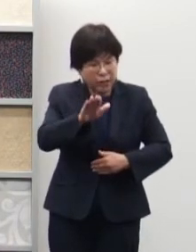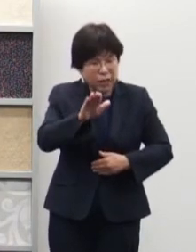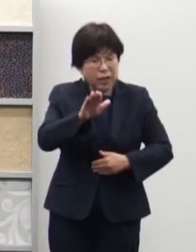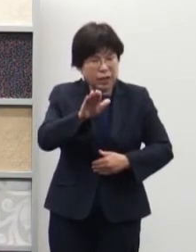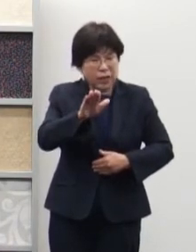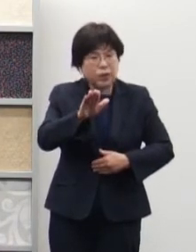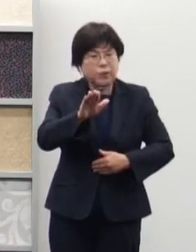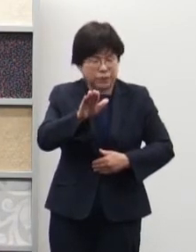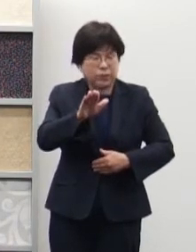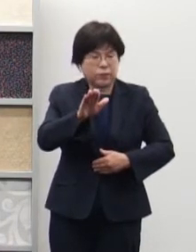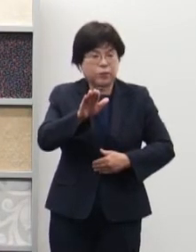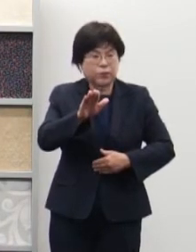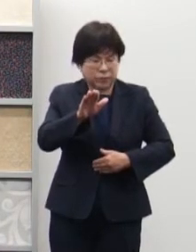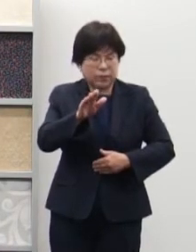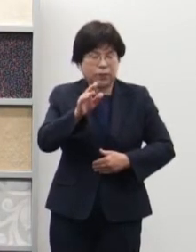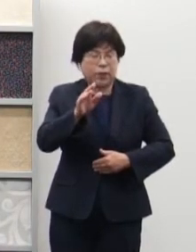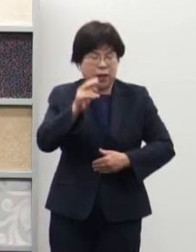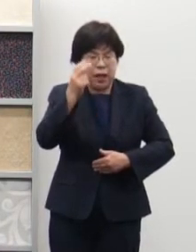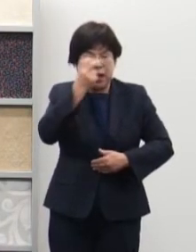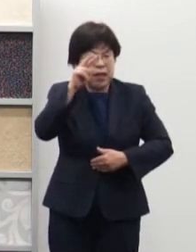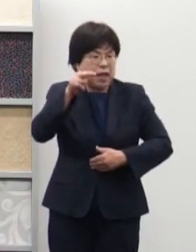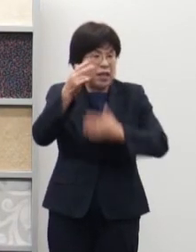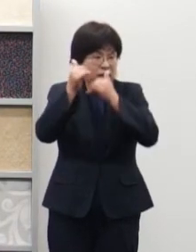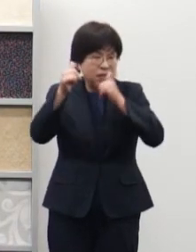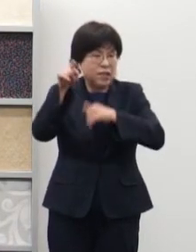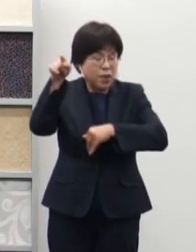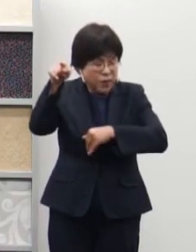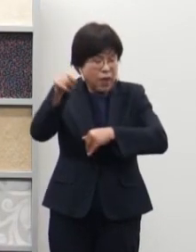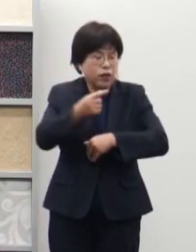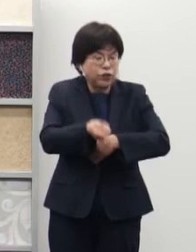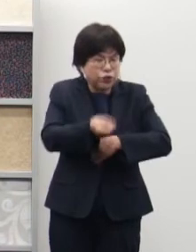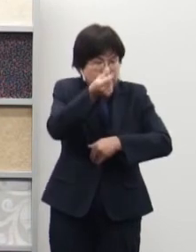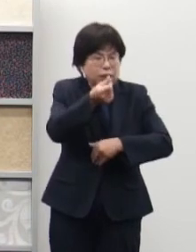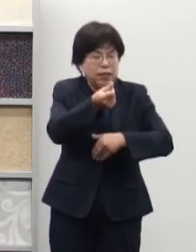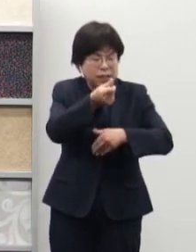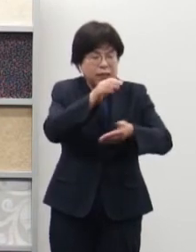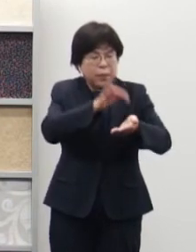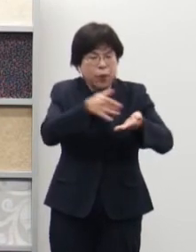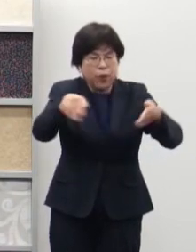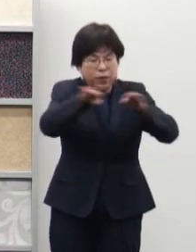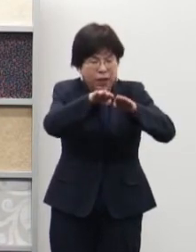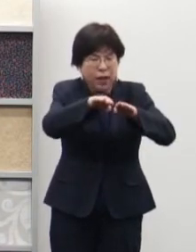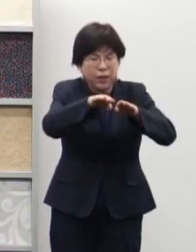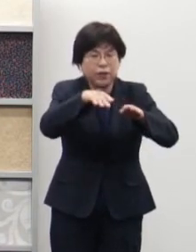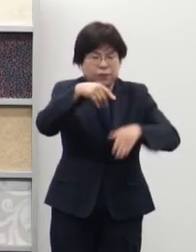対して、速やかに医療機関で受診するよう、勧奨をしてください。